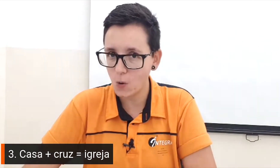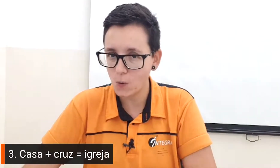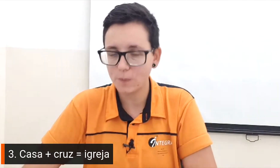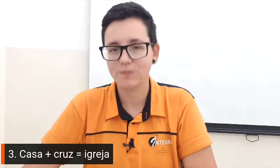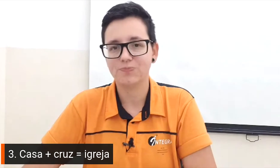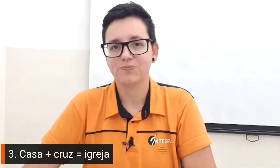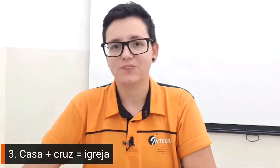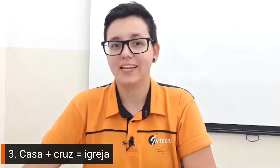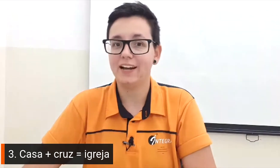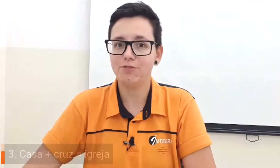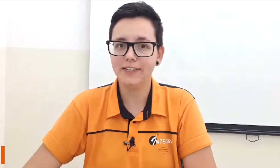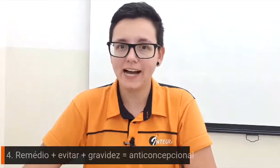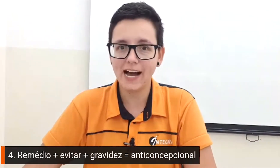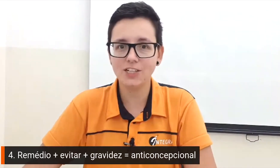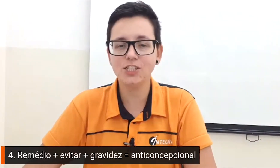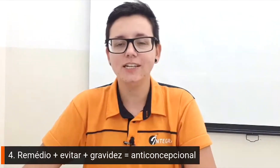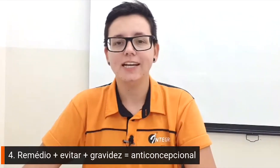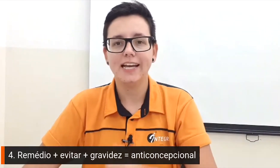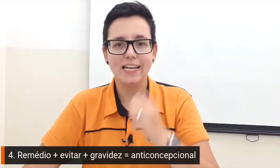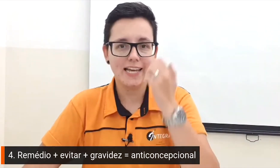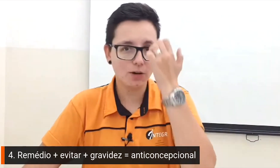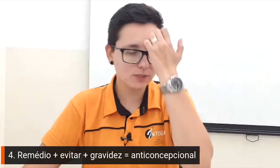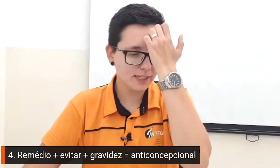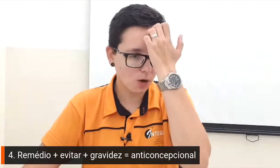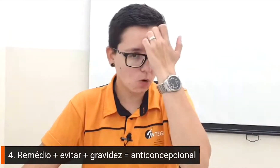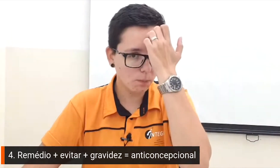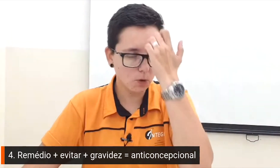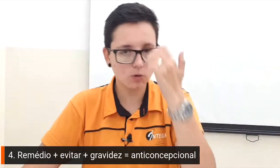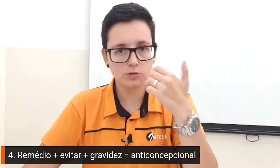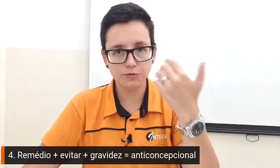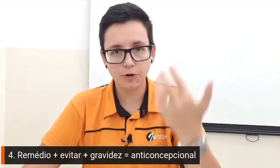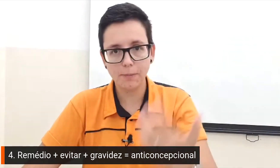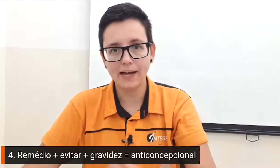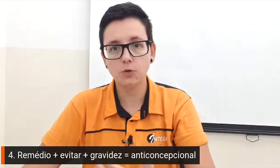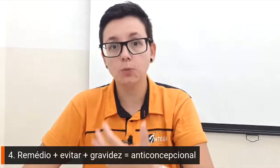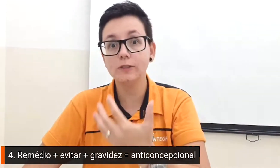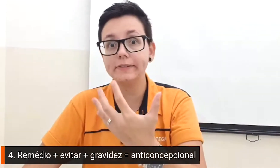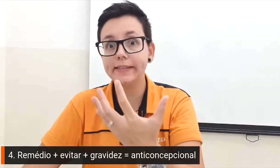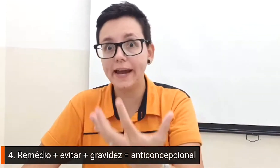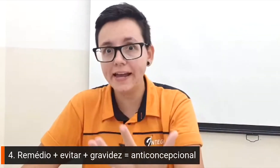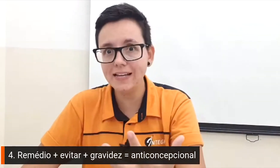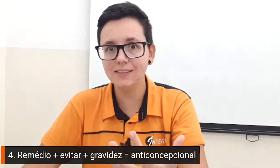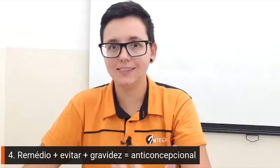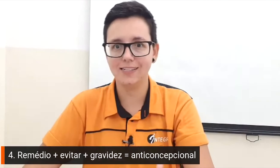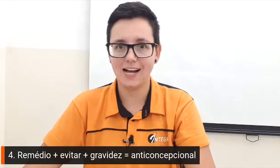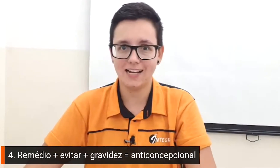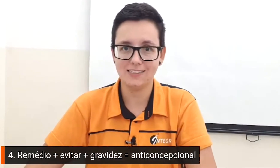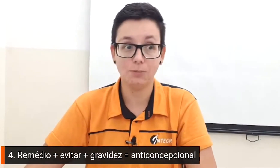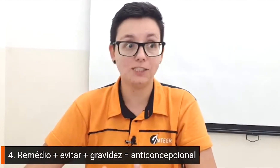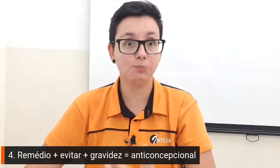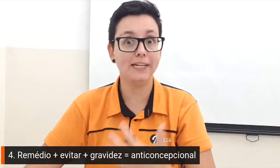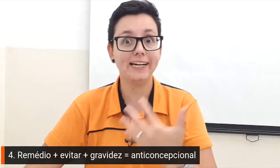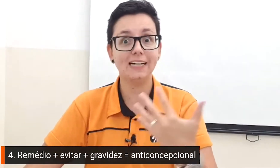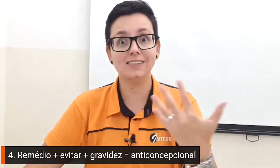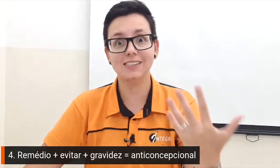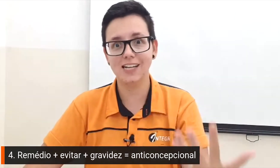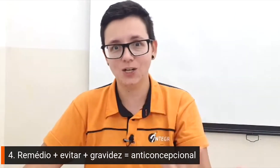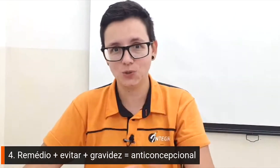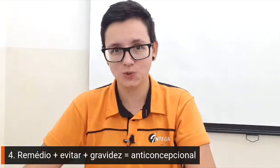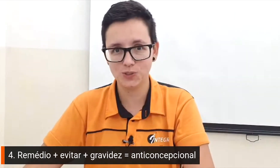anticoncepcional, que na verdade ele é um sinal composto formado por 3 sinais. É uma explicação do